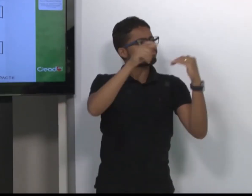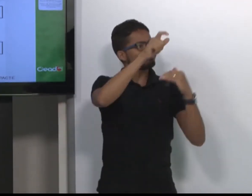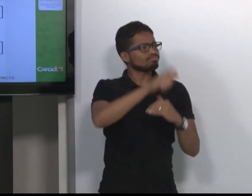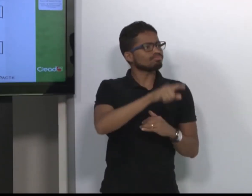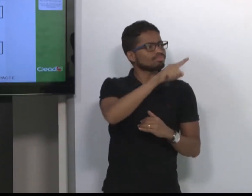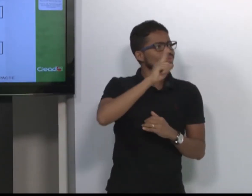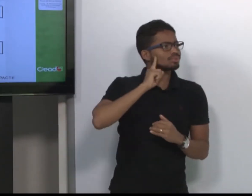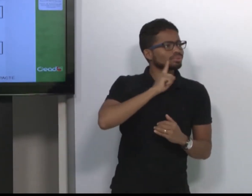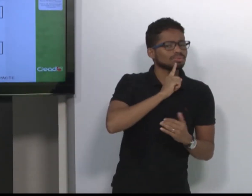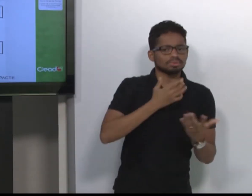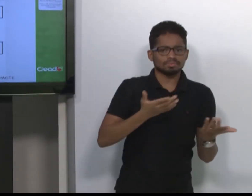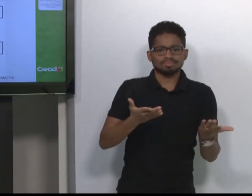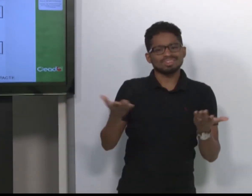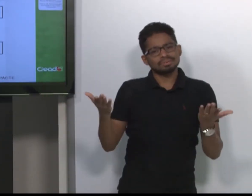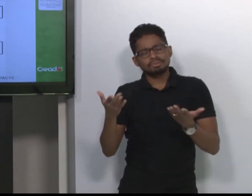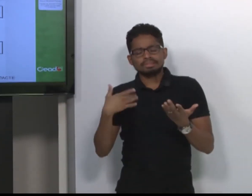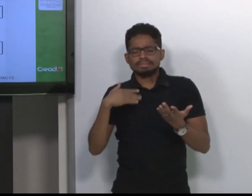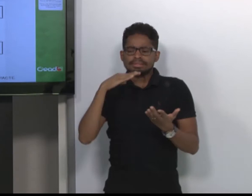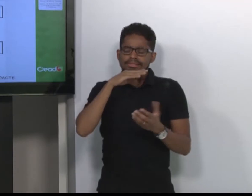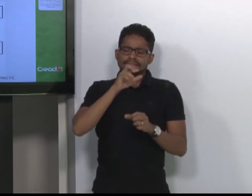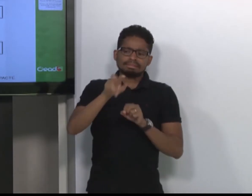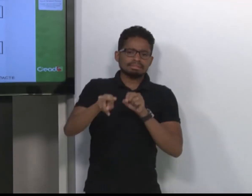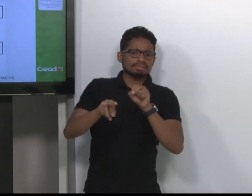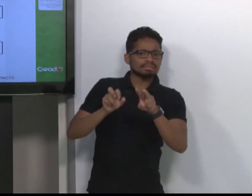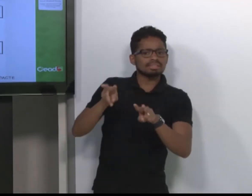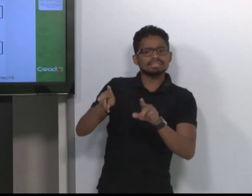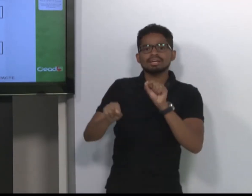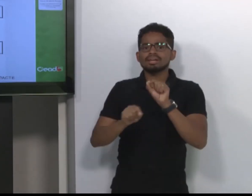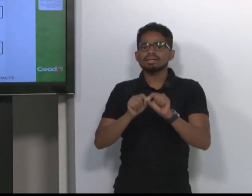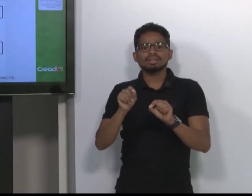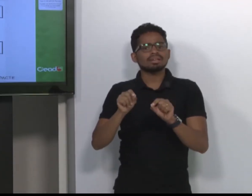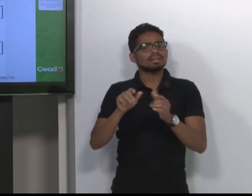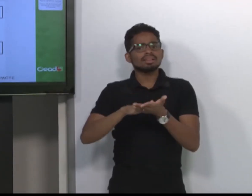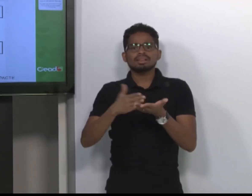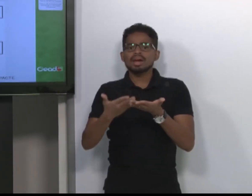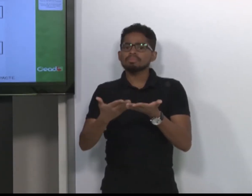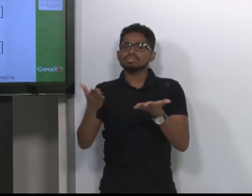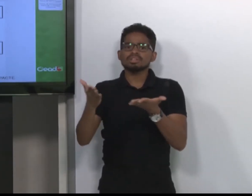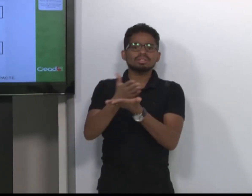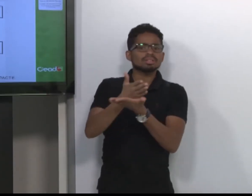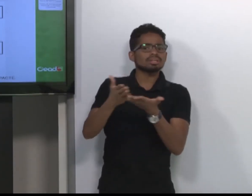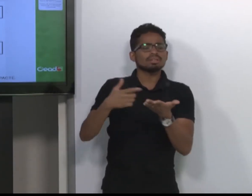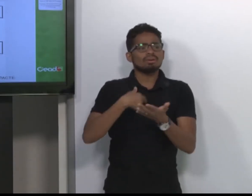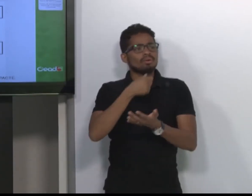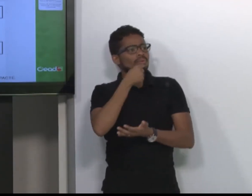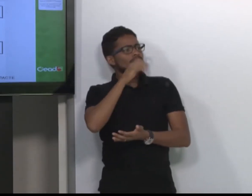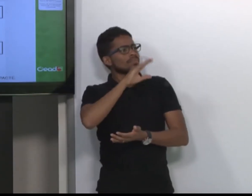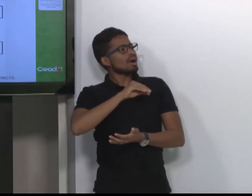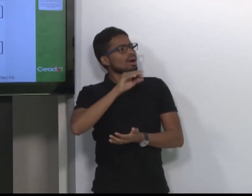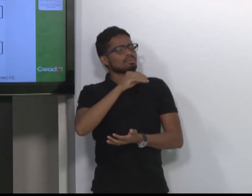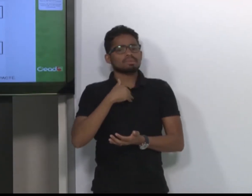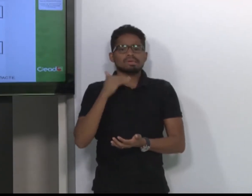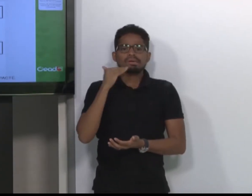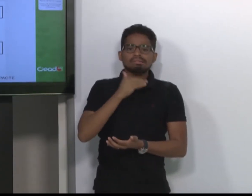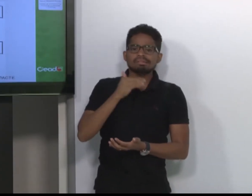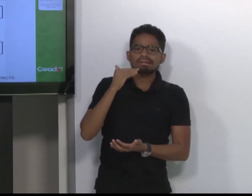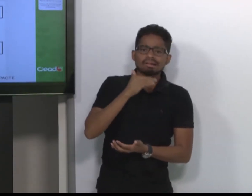de forma que a tradução seja equivalente. Não pode ser uma tradução oral falha, ou um